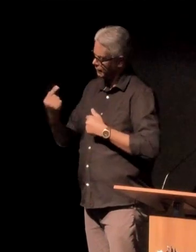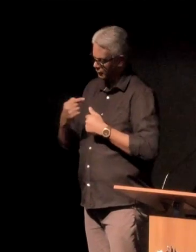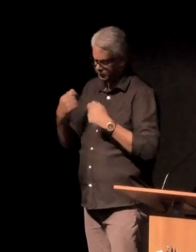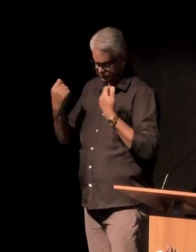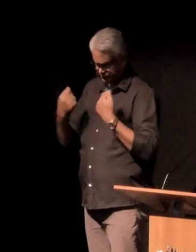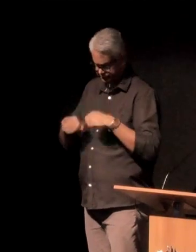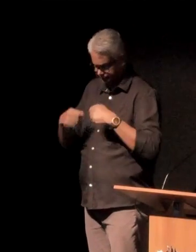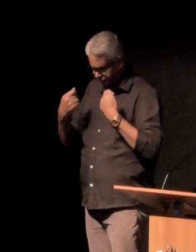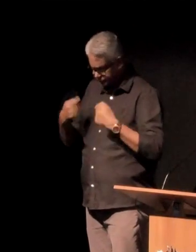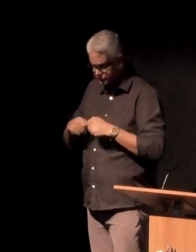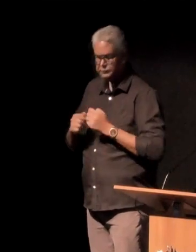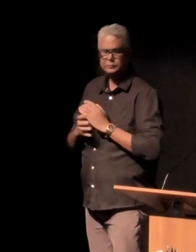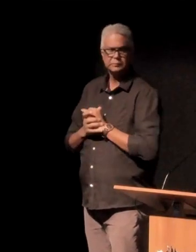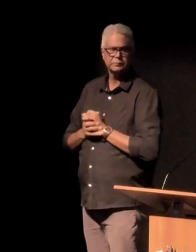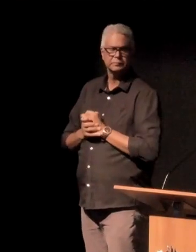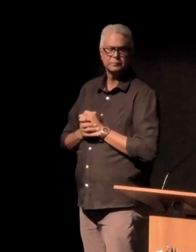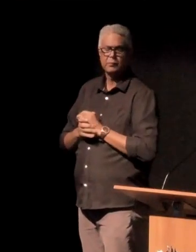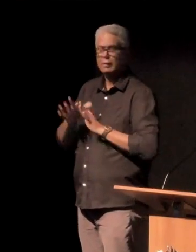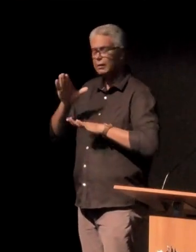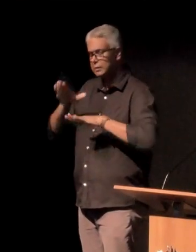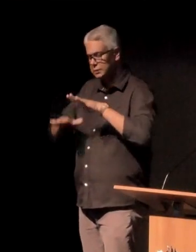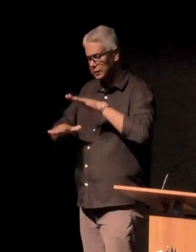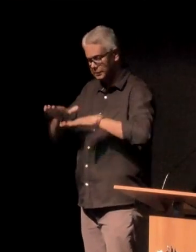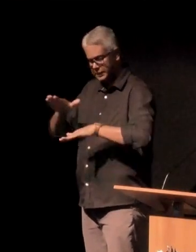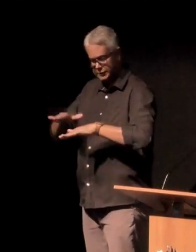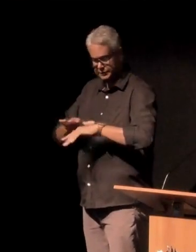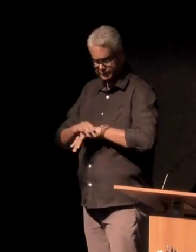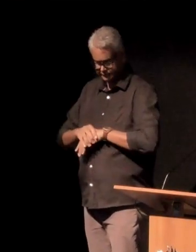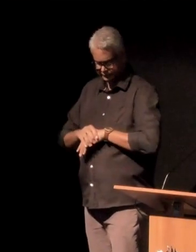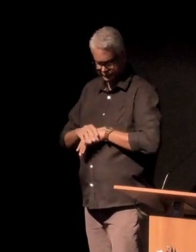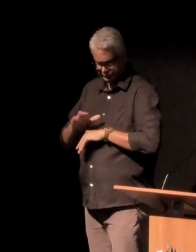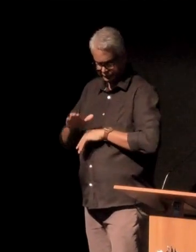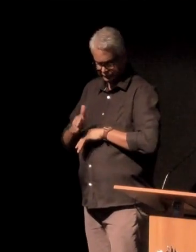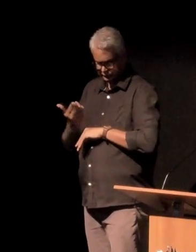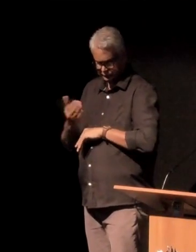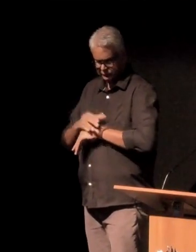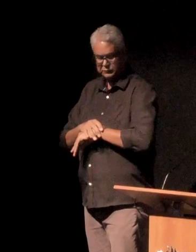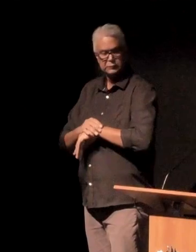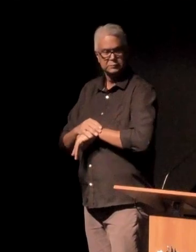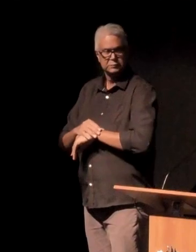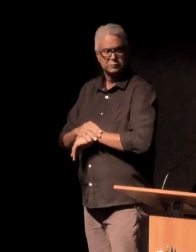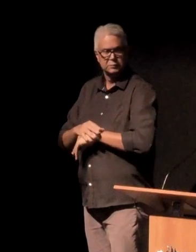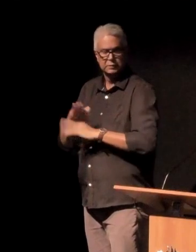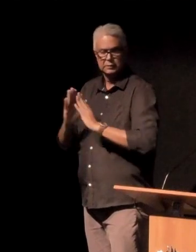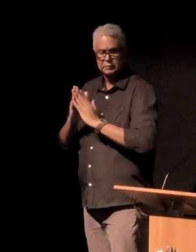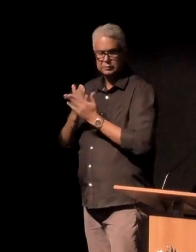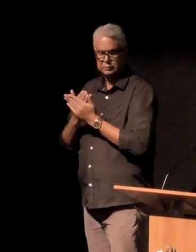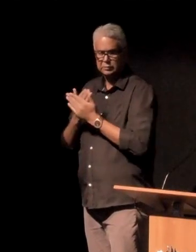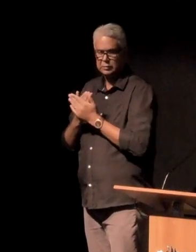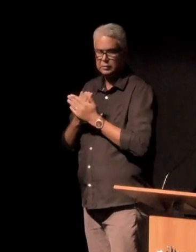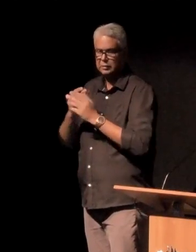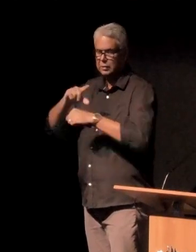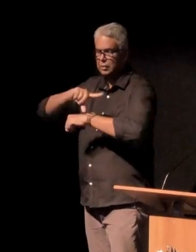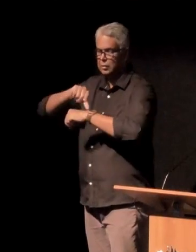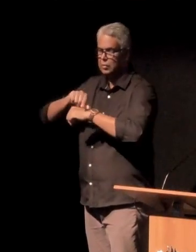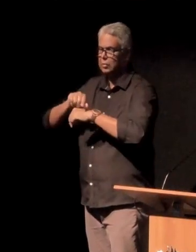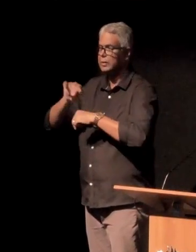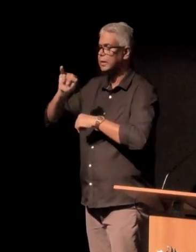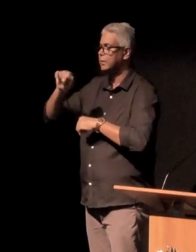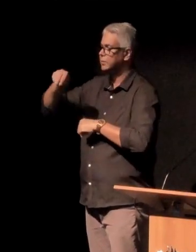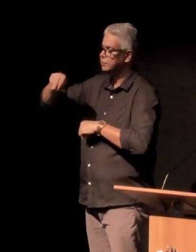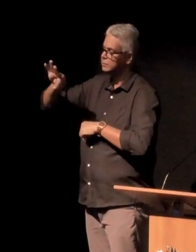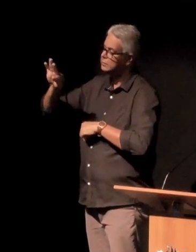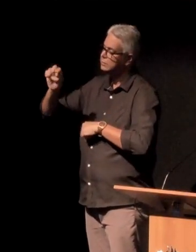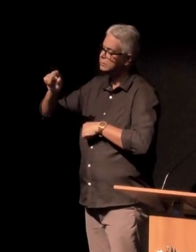tem algumas especificidades depende não é não é isso quando é dependendo da escola se tem o horário integral é diferente